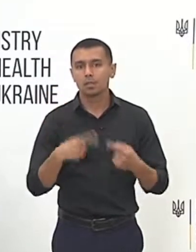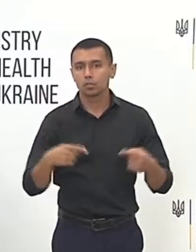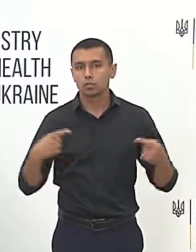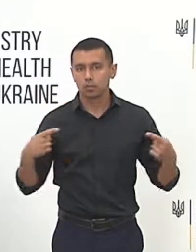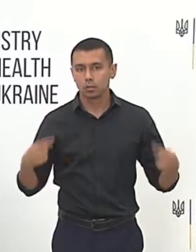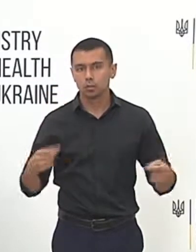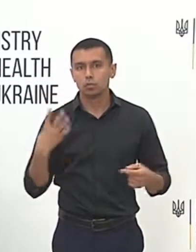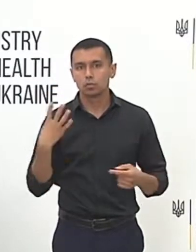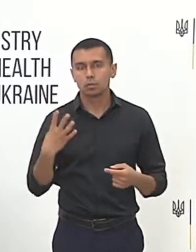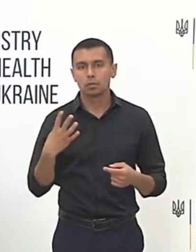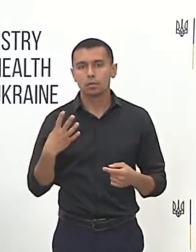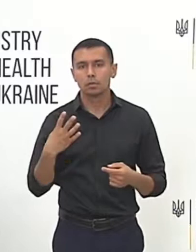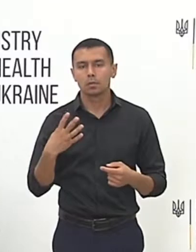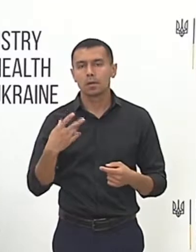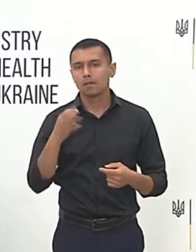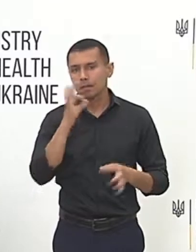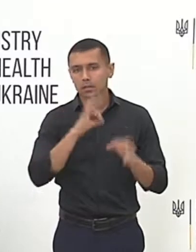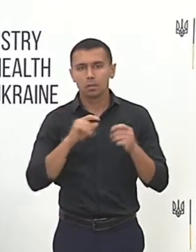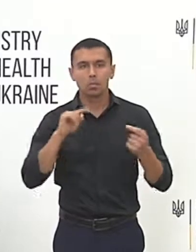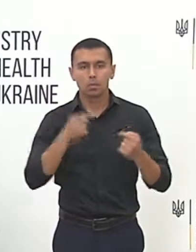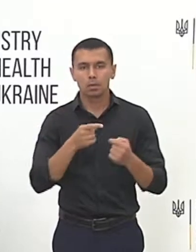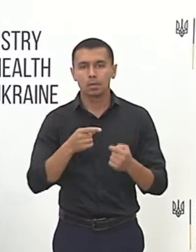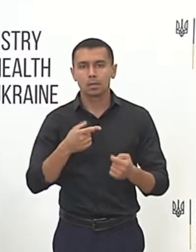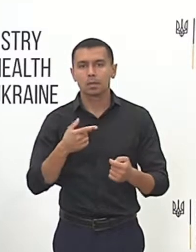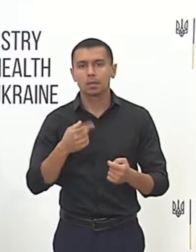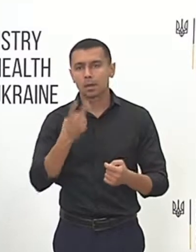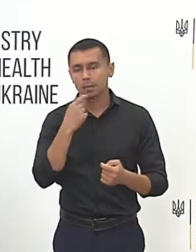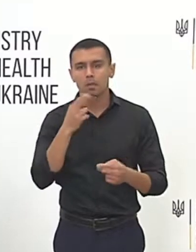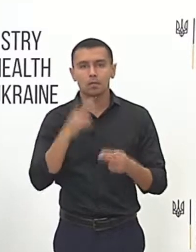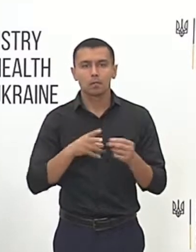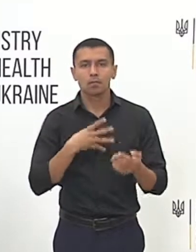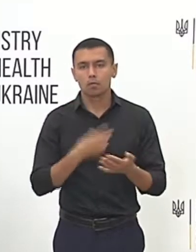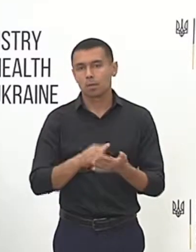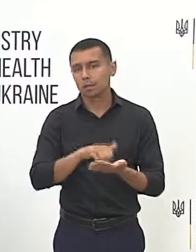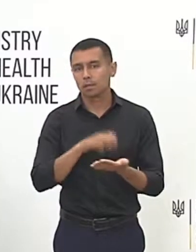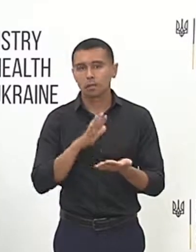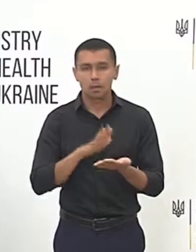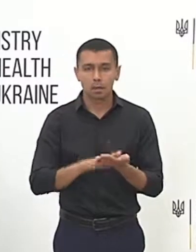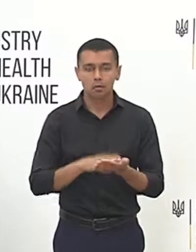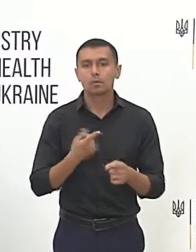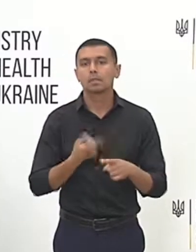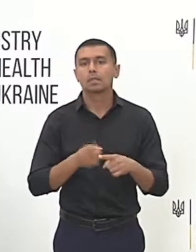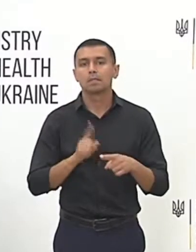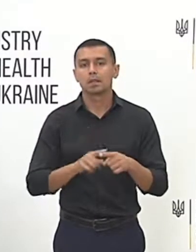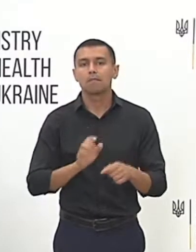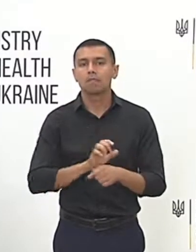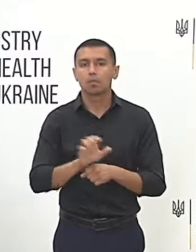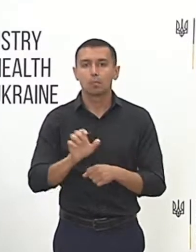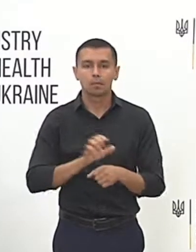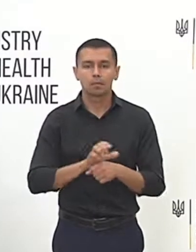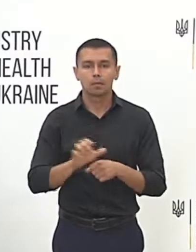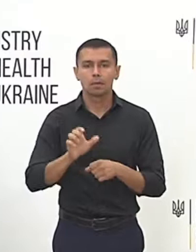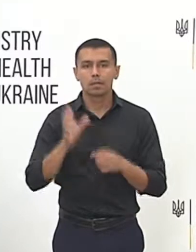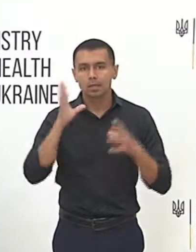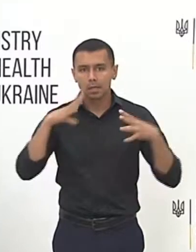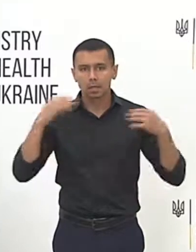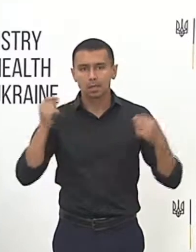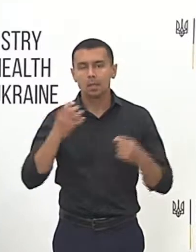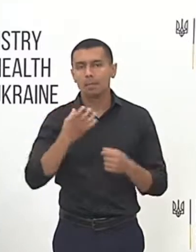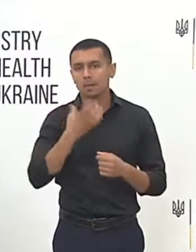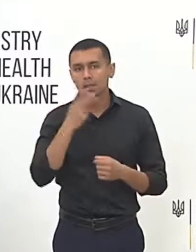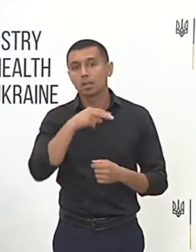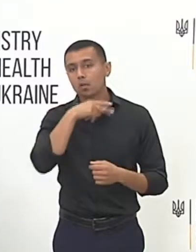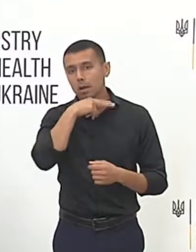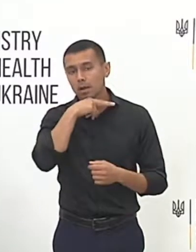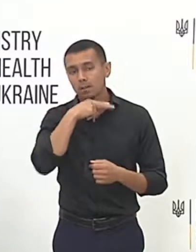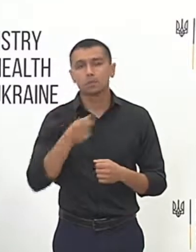інших чотириховалентні вакцини проти грипу завершують свою реєстрацію. Це виробництва Нідерланди і Південна